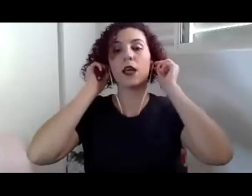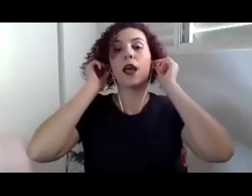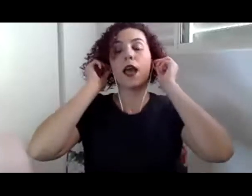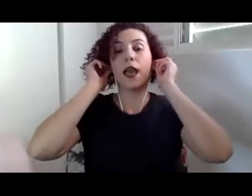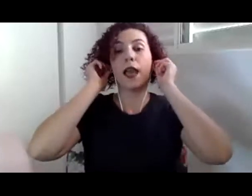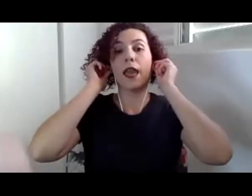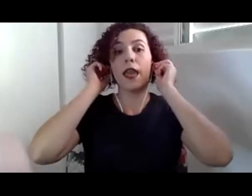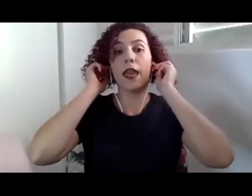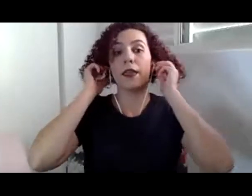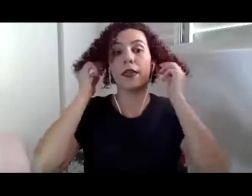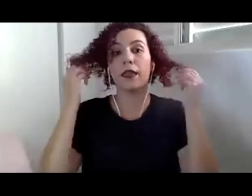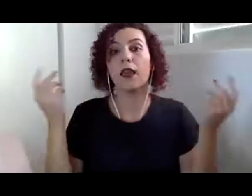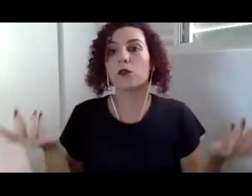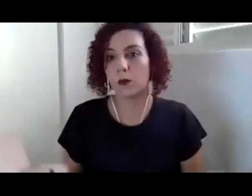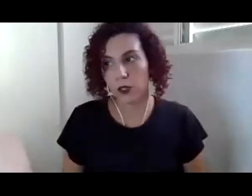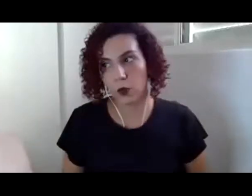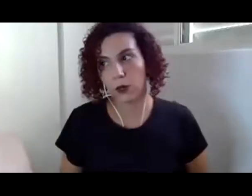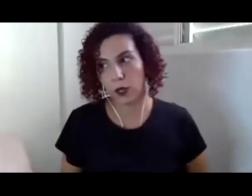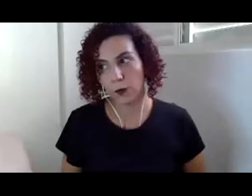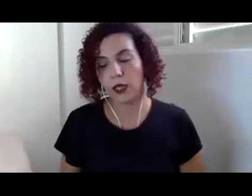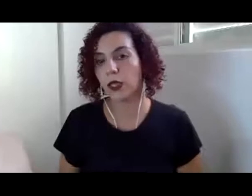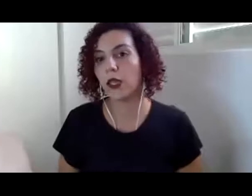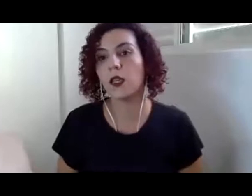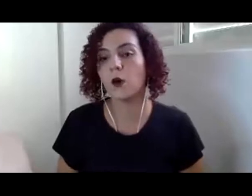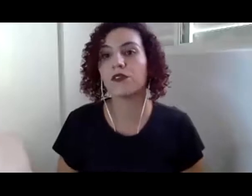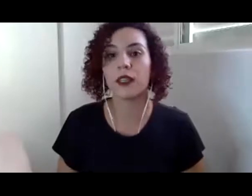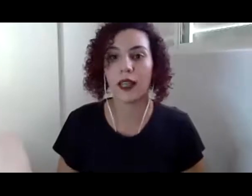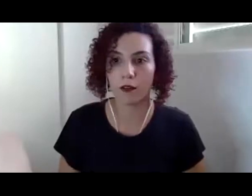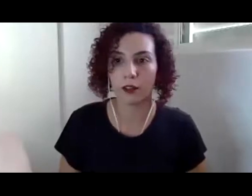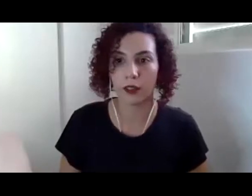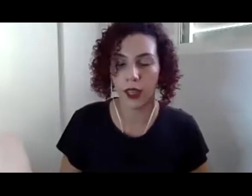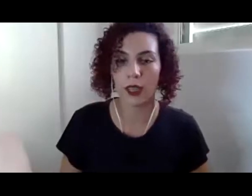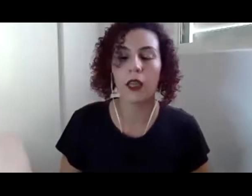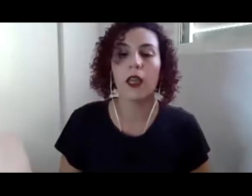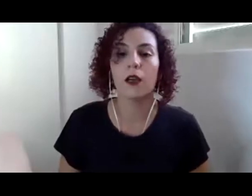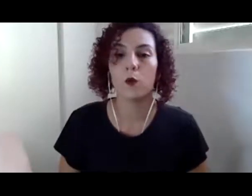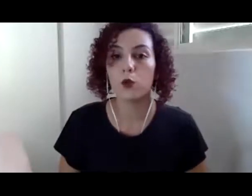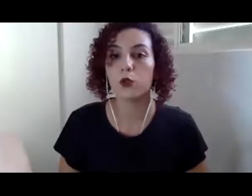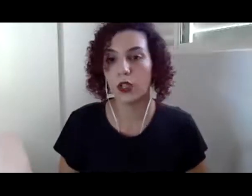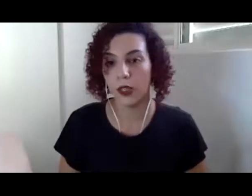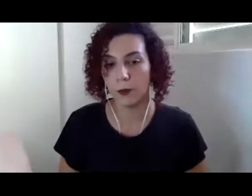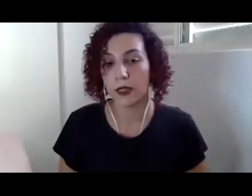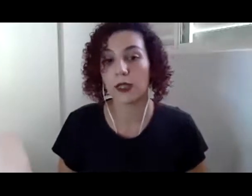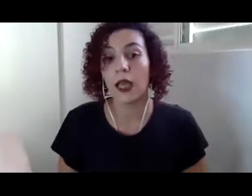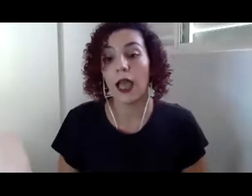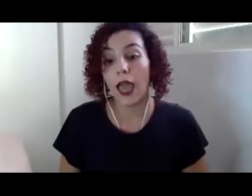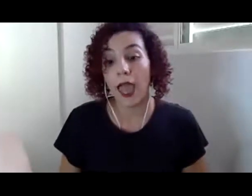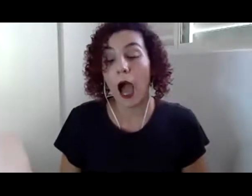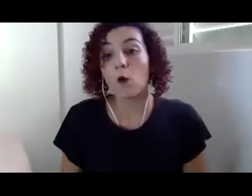Gerais, que eu sempre soube também que ofertava, né, cursos de